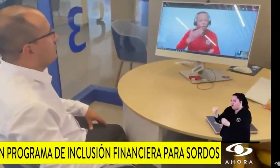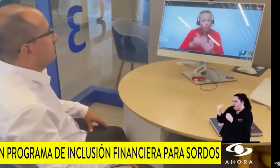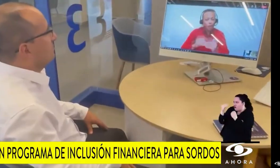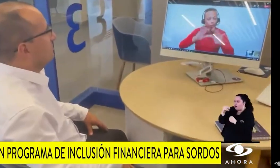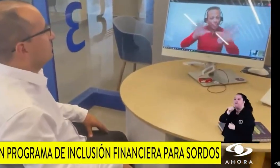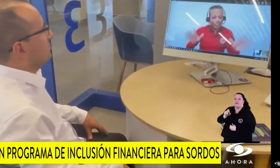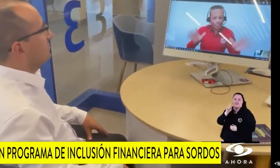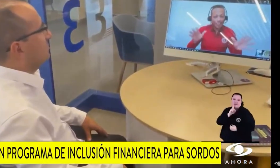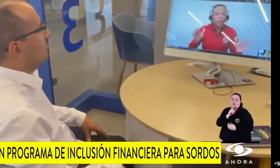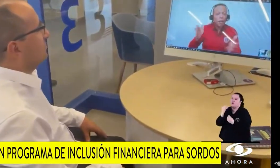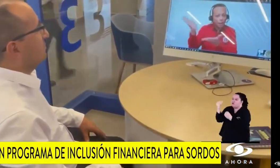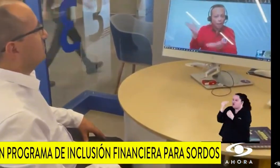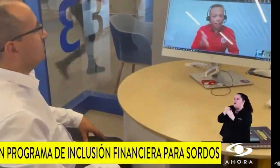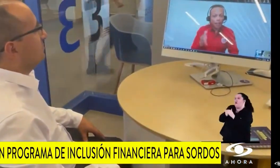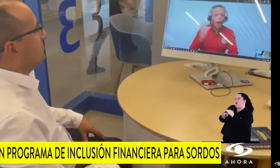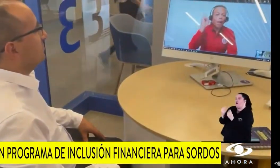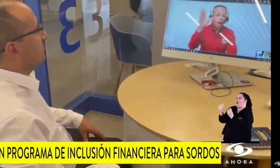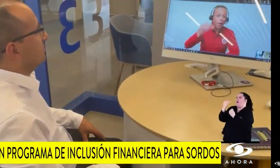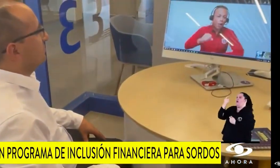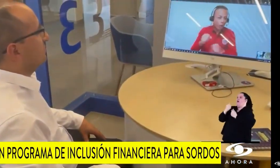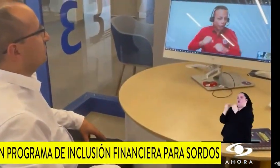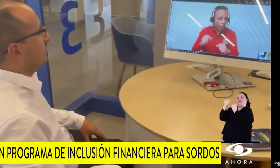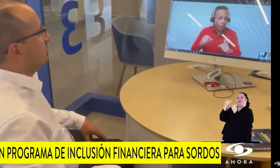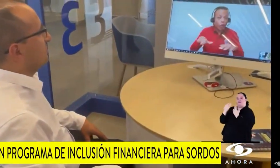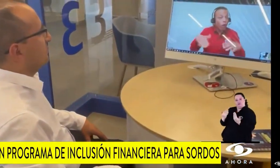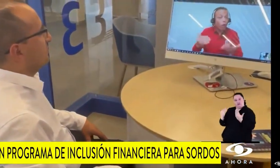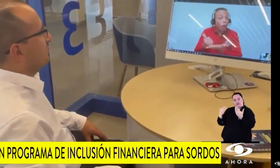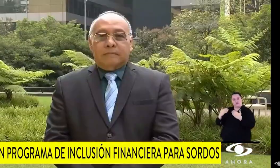sorda y el acceso a los contenidos de educación financiera.